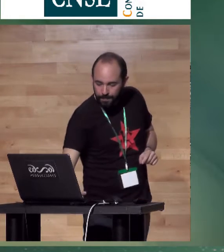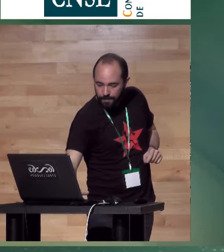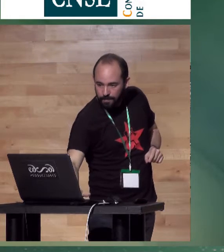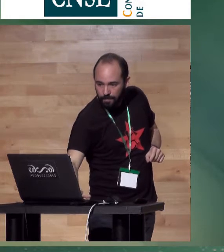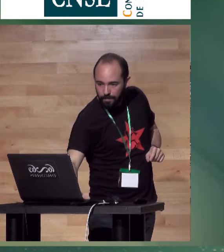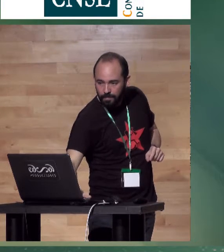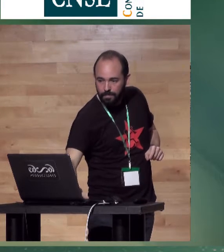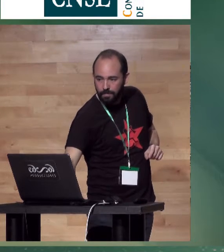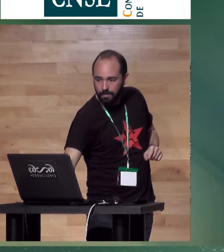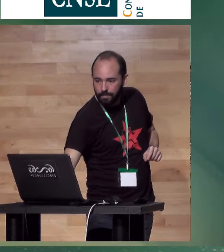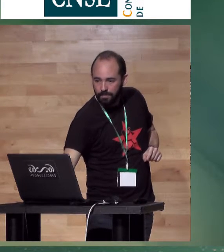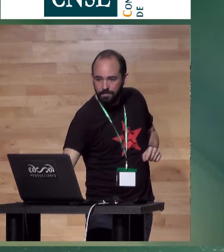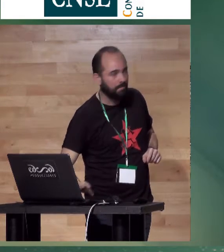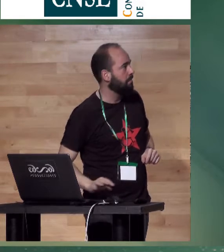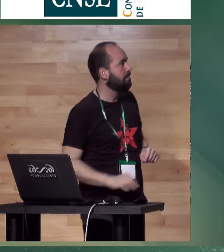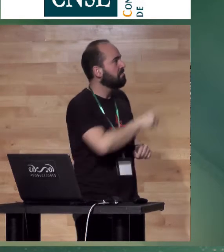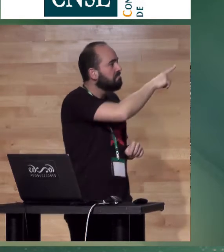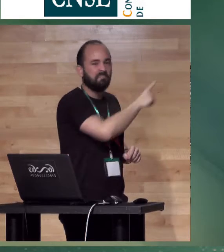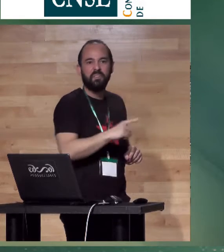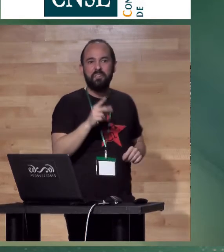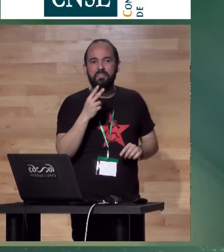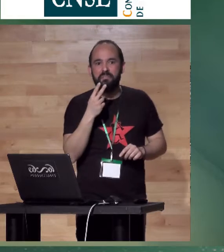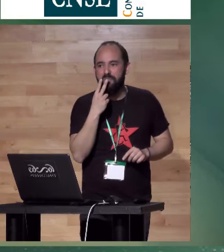al personaje, fijaos.